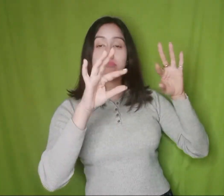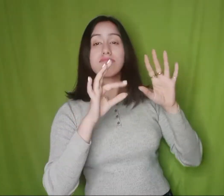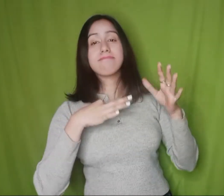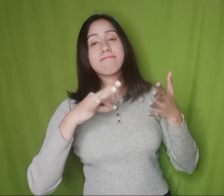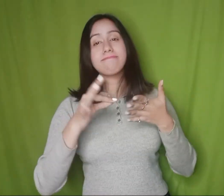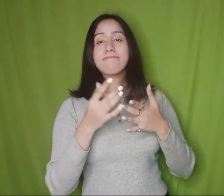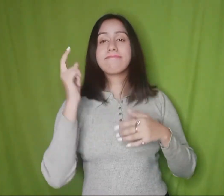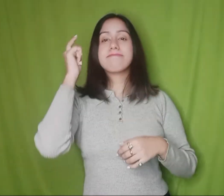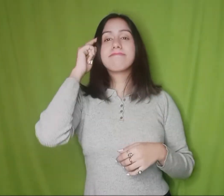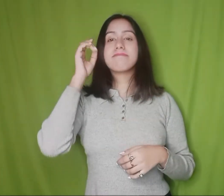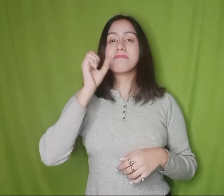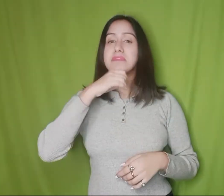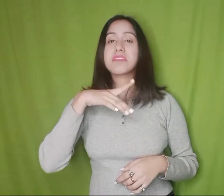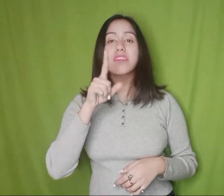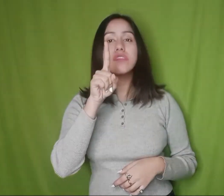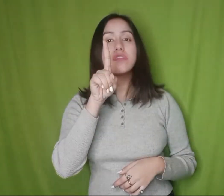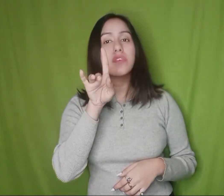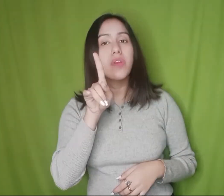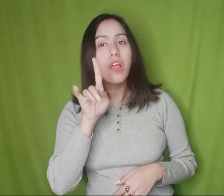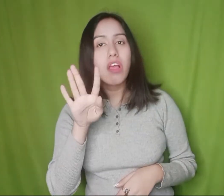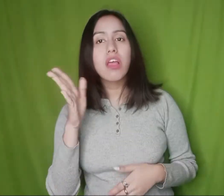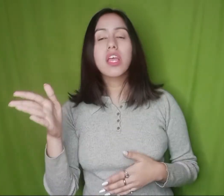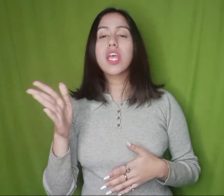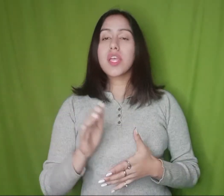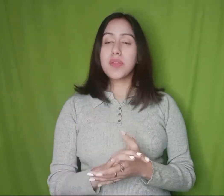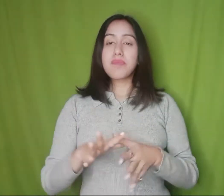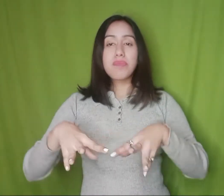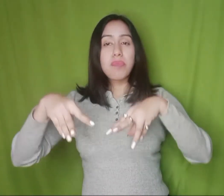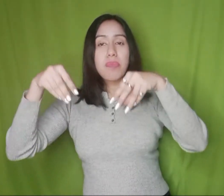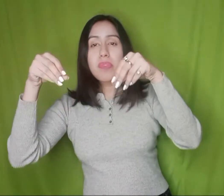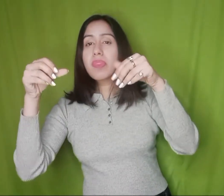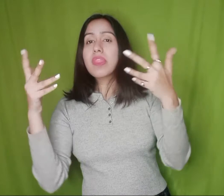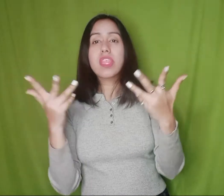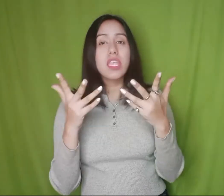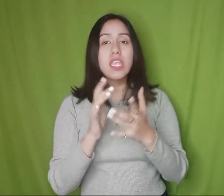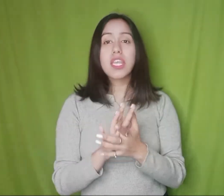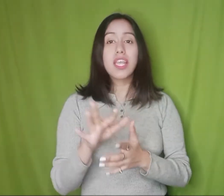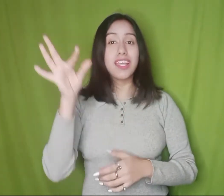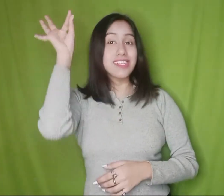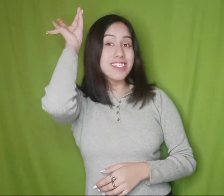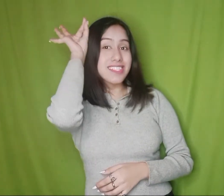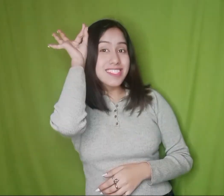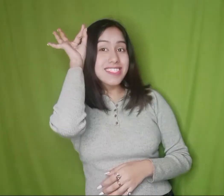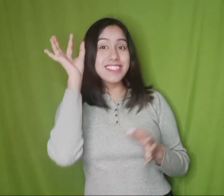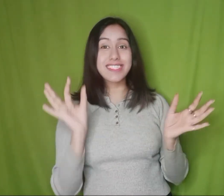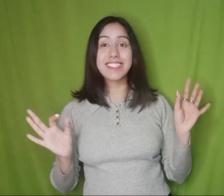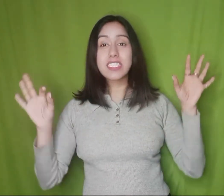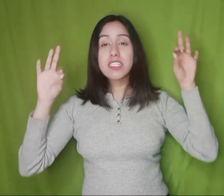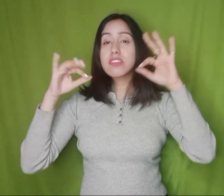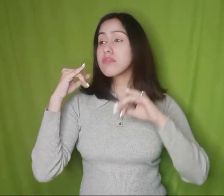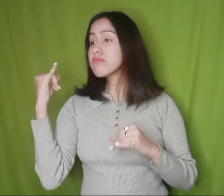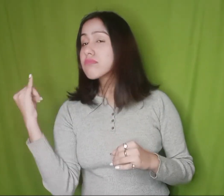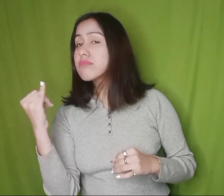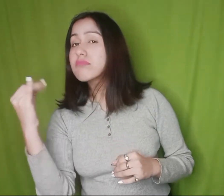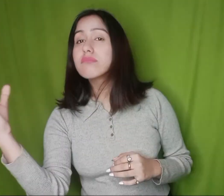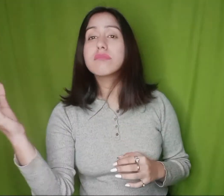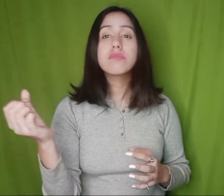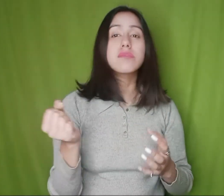मोरपंख ढूंढ कर लाती कि कान्हा को कोई कमी न लगे। समय ने मीरा के रूप को भी बराबर की परवाज दी